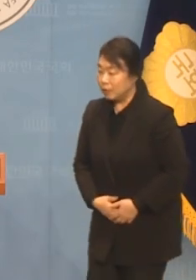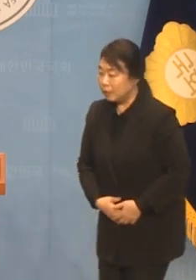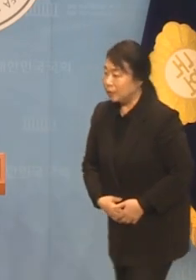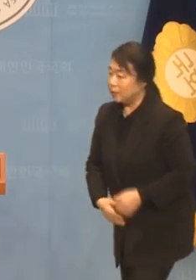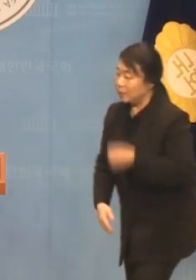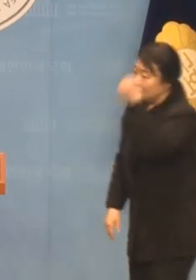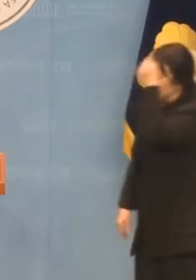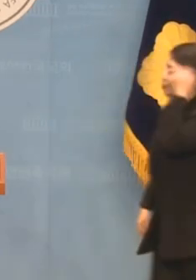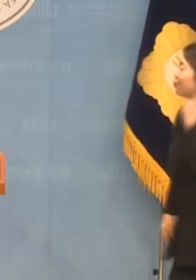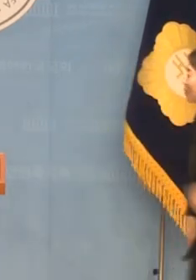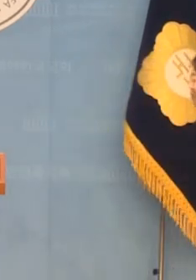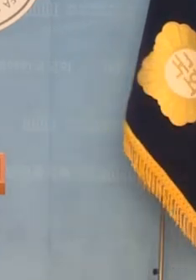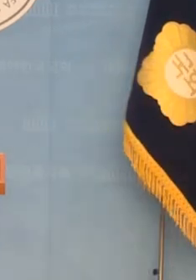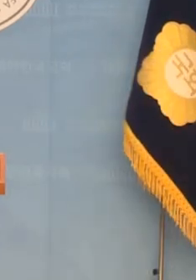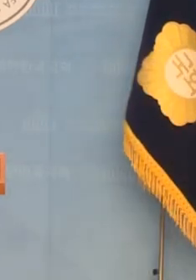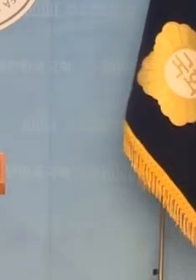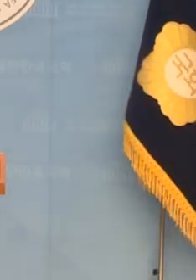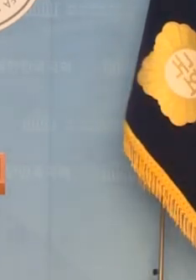감사합니다